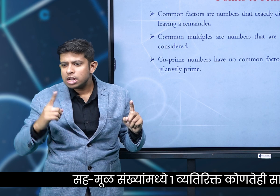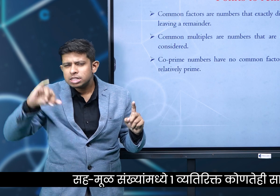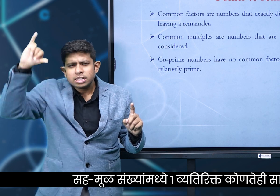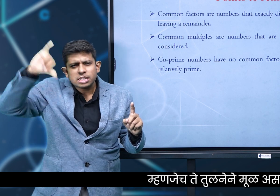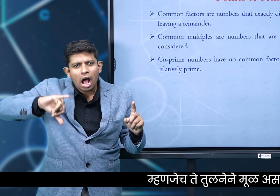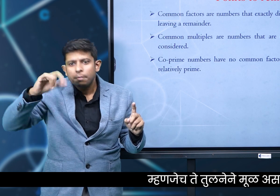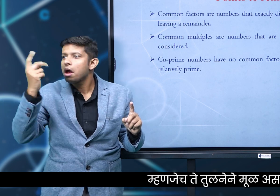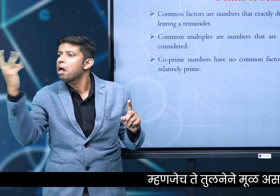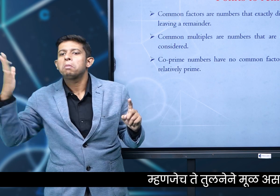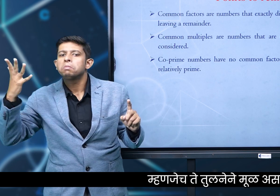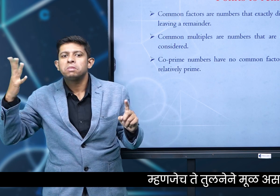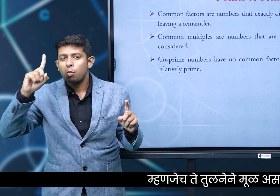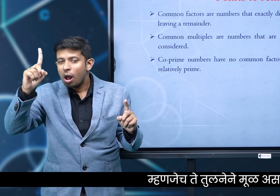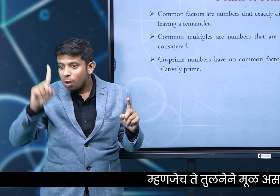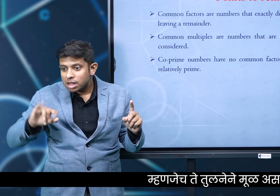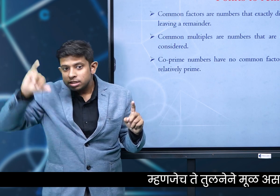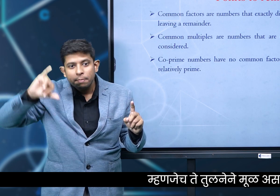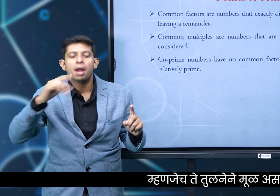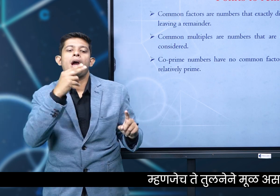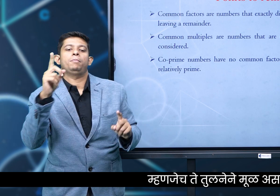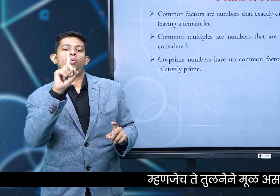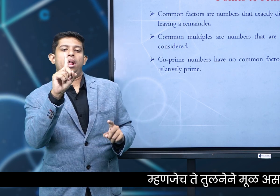नसतात, म्हणजेच ते तुलनेने मूळ असतात.